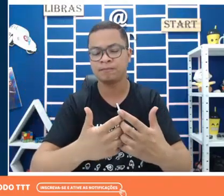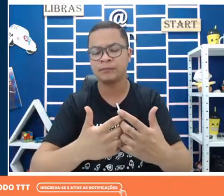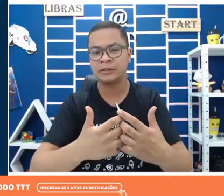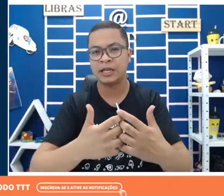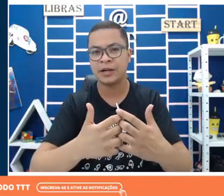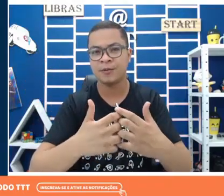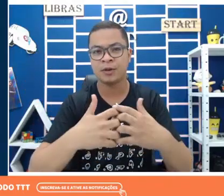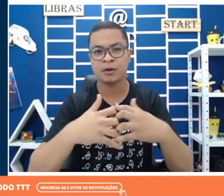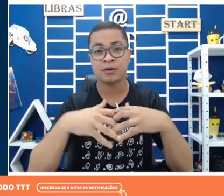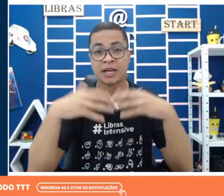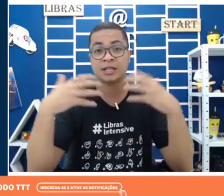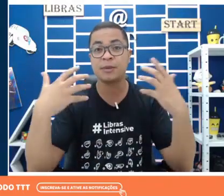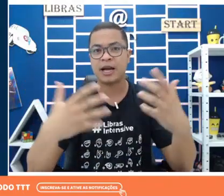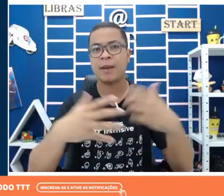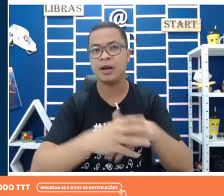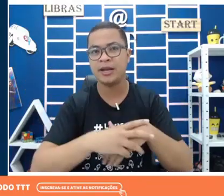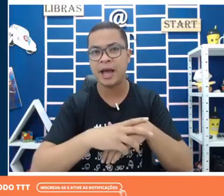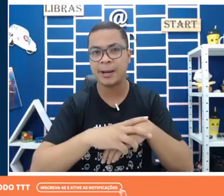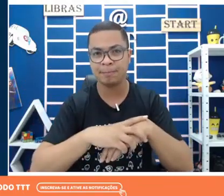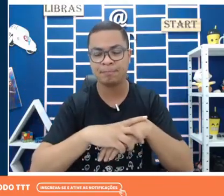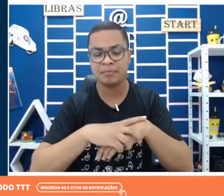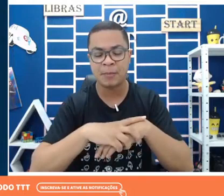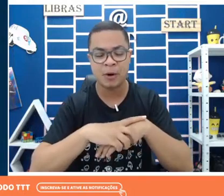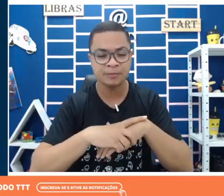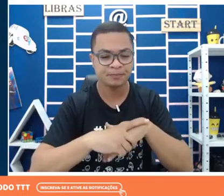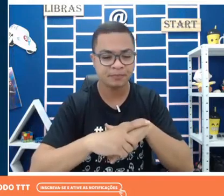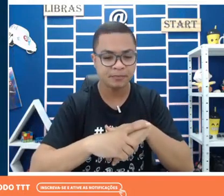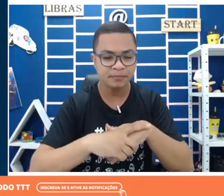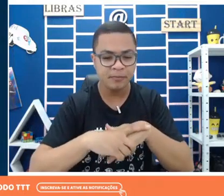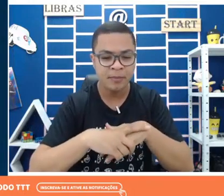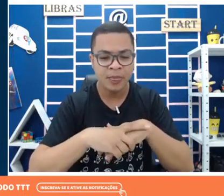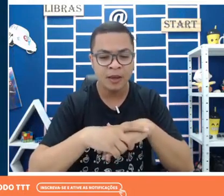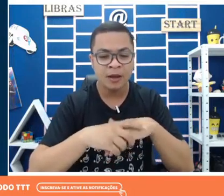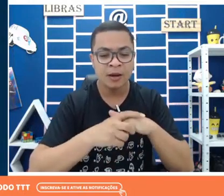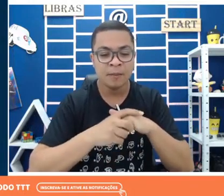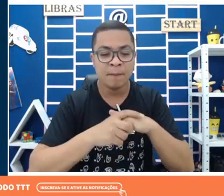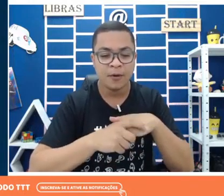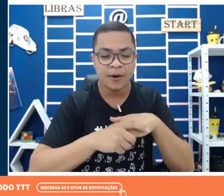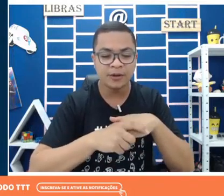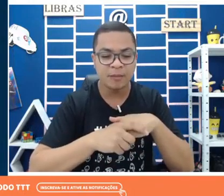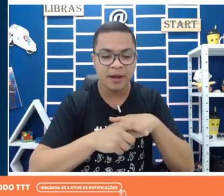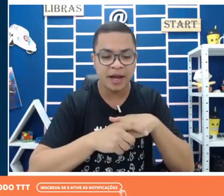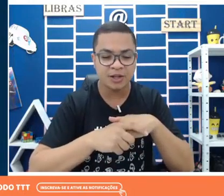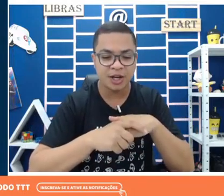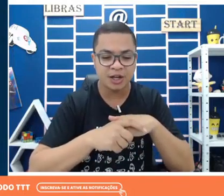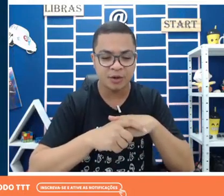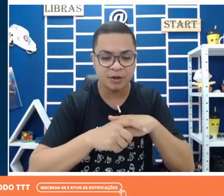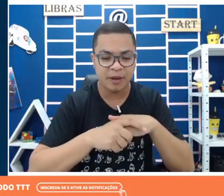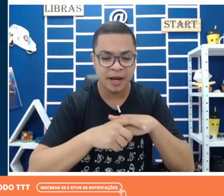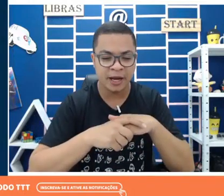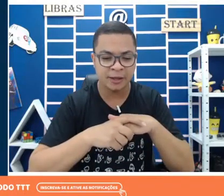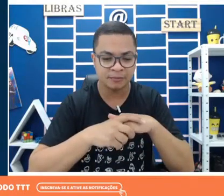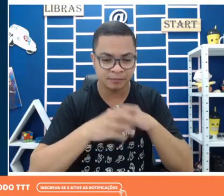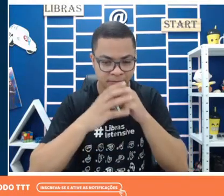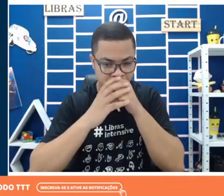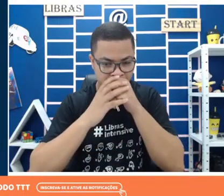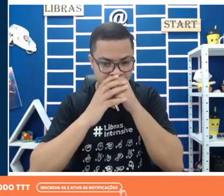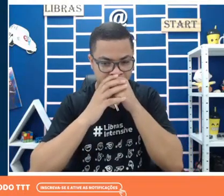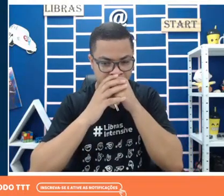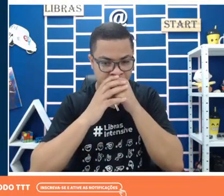melhor. Entendeu? Consegue explicar melhor a ideia. Tá bom? Muito bem, gente. Muito